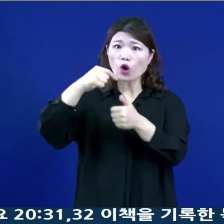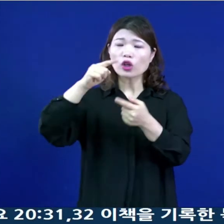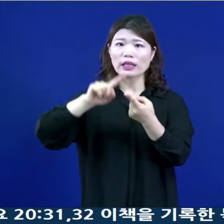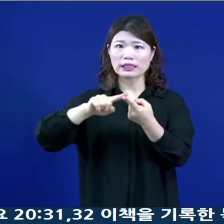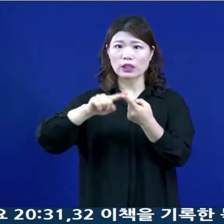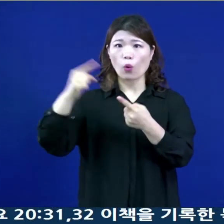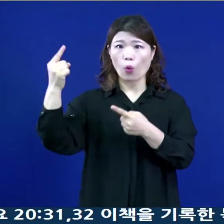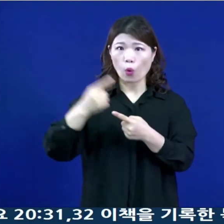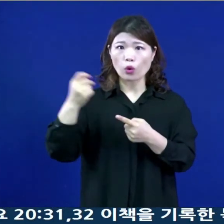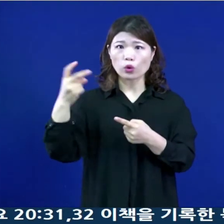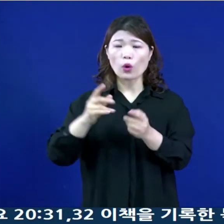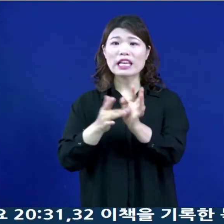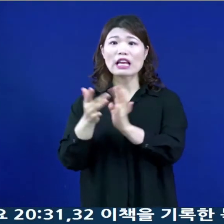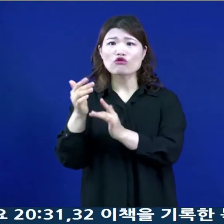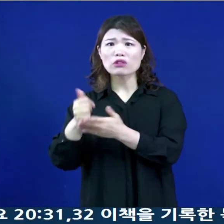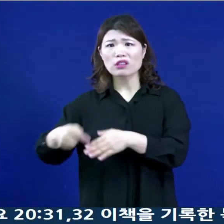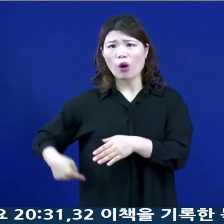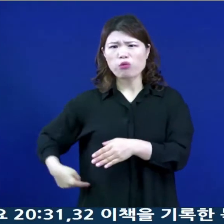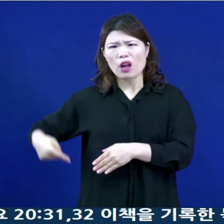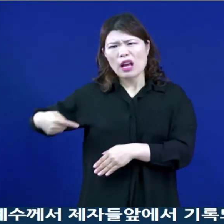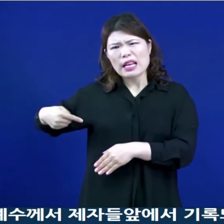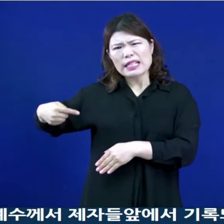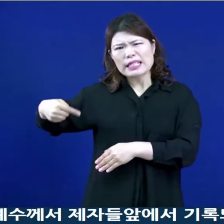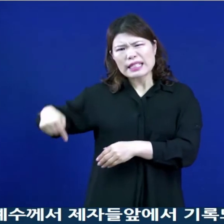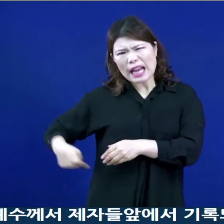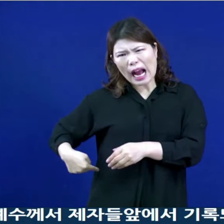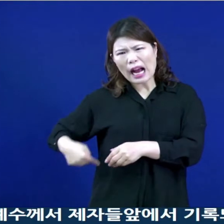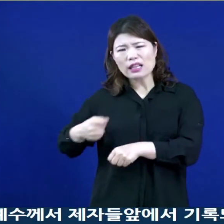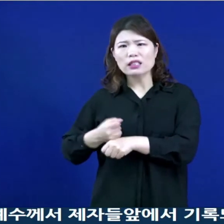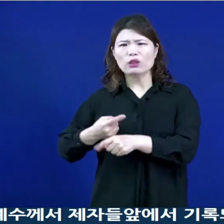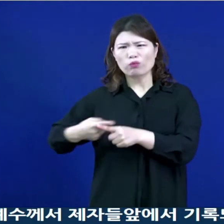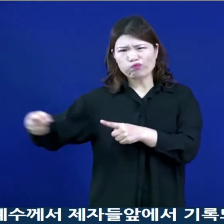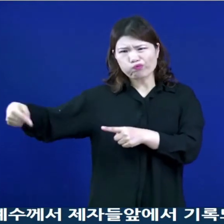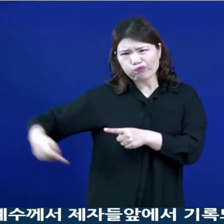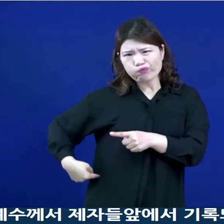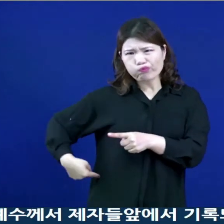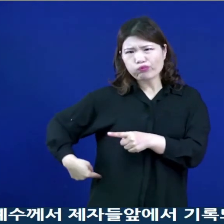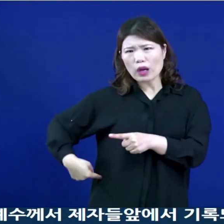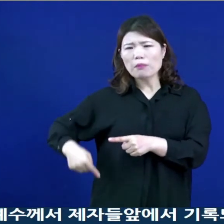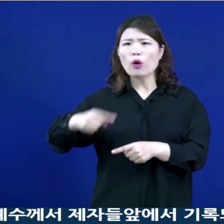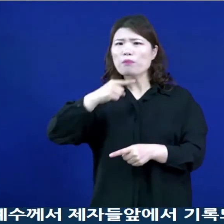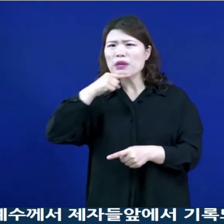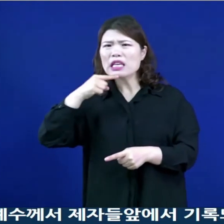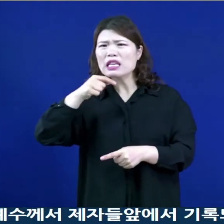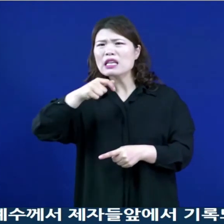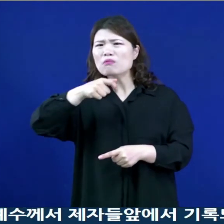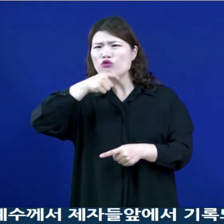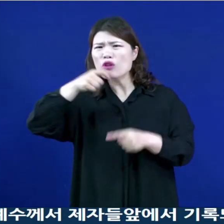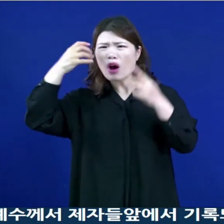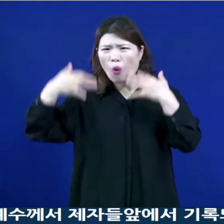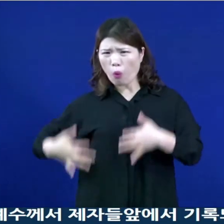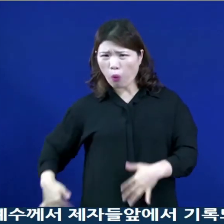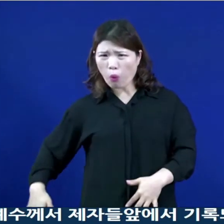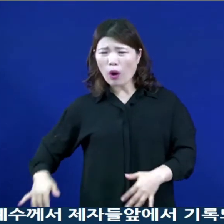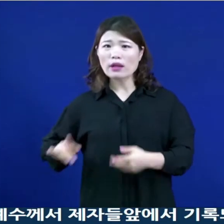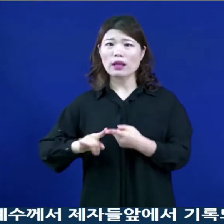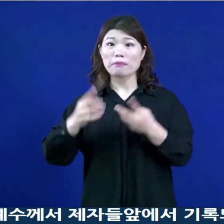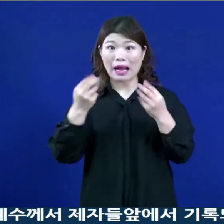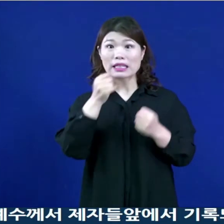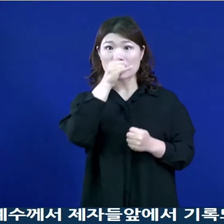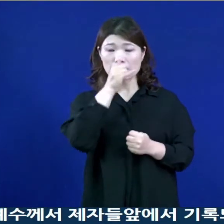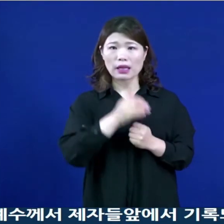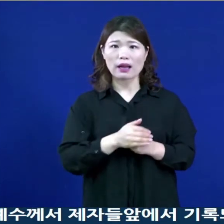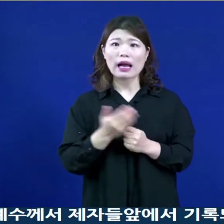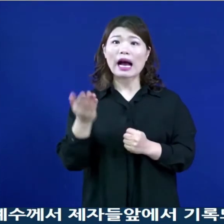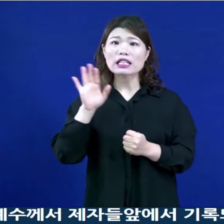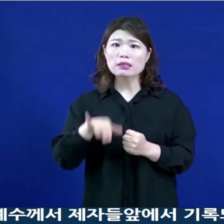예수님 옆구리에 창이 찔리고 피와 물이 나오는 이 표적까지를, 많은 표적들을 나누었는데 사실은 예수님이 그것보다